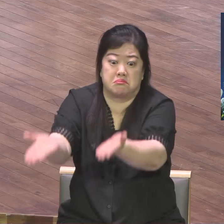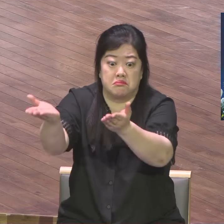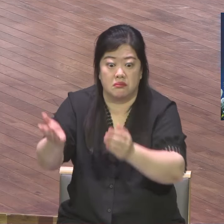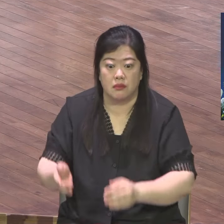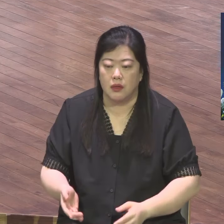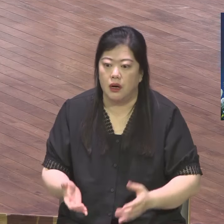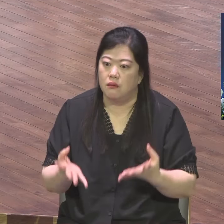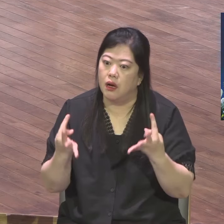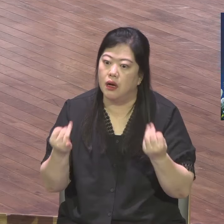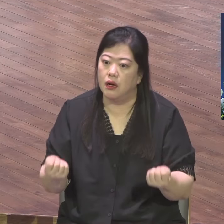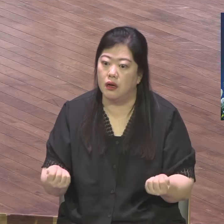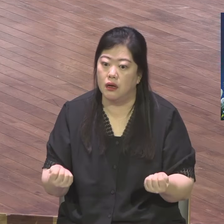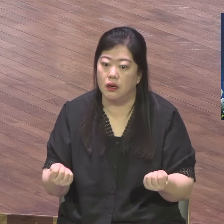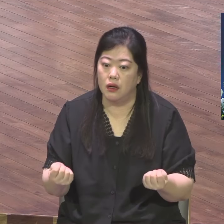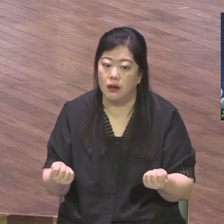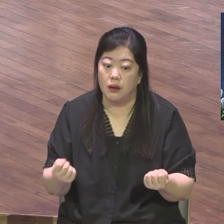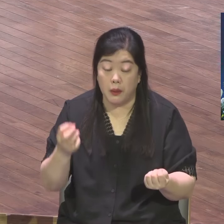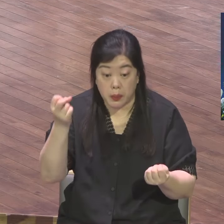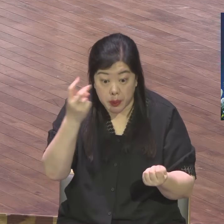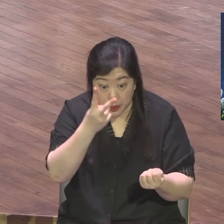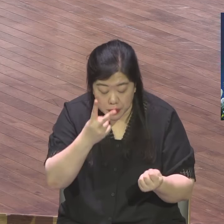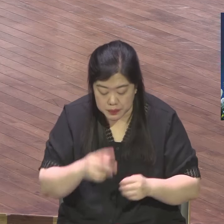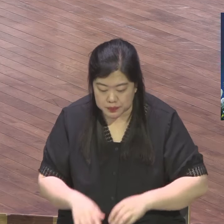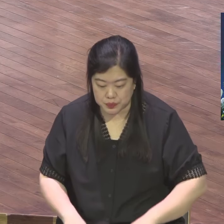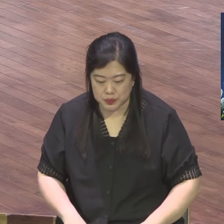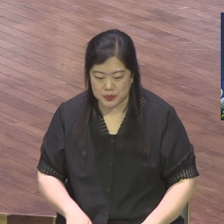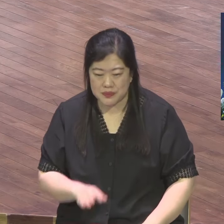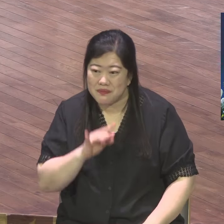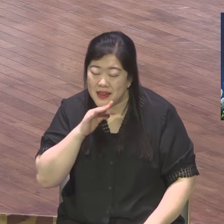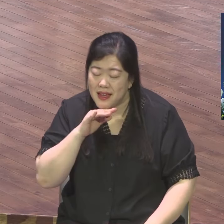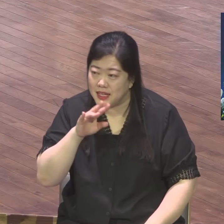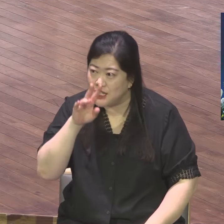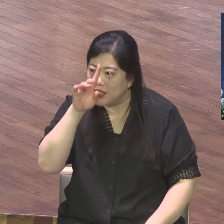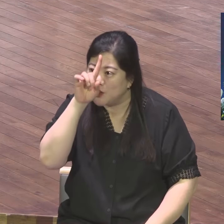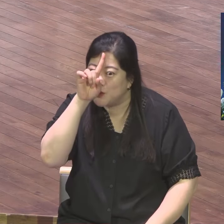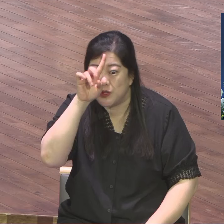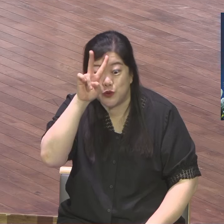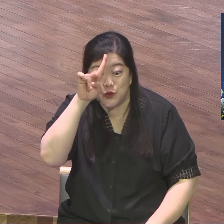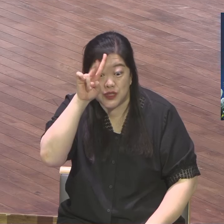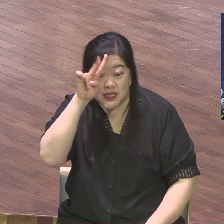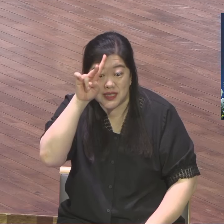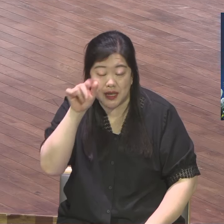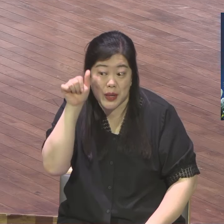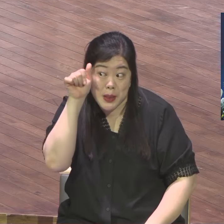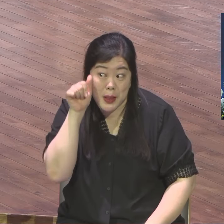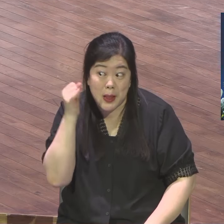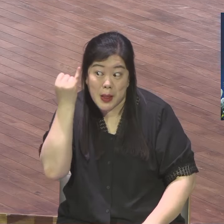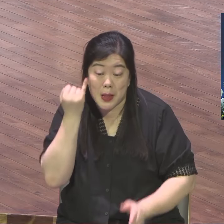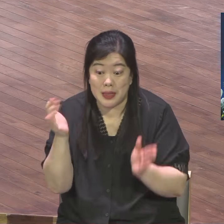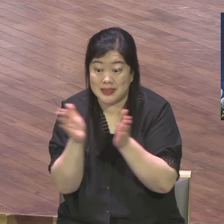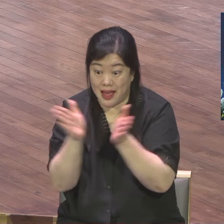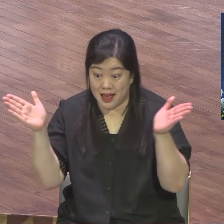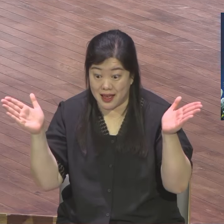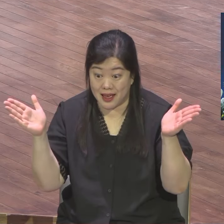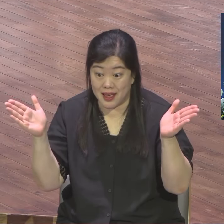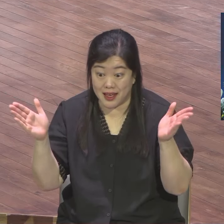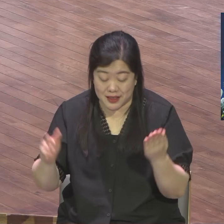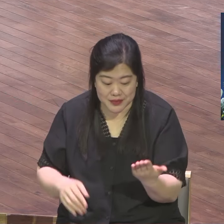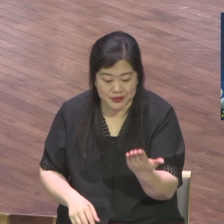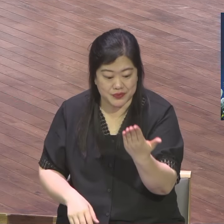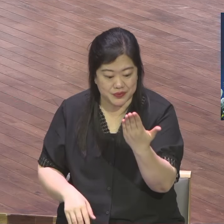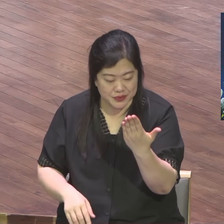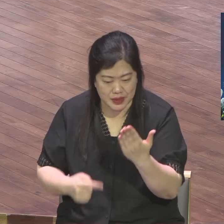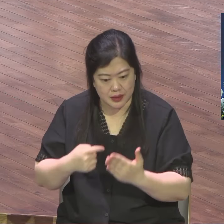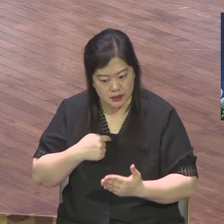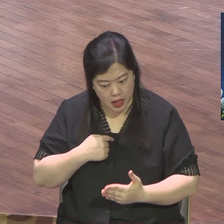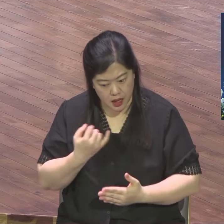한번 호기심으로 들어가면요 이 유튜브 알고리즘으로 연결이 돼가지고 그냥 다른 콘텐츠로 막 계속